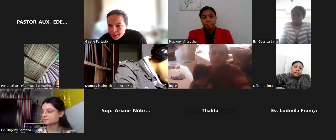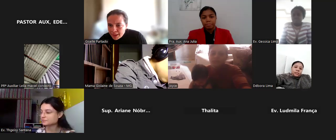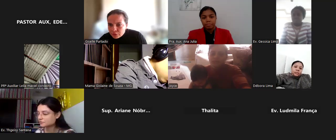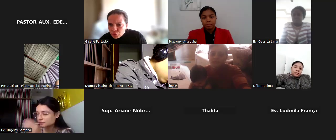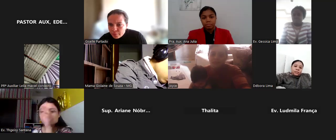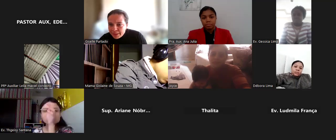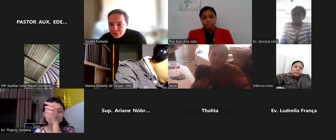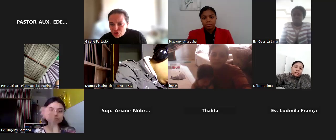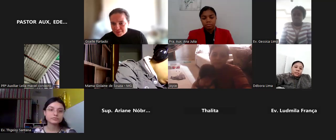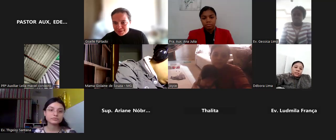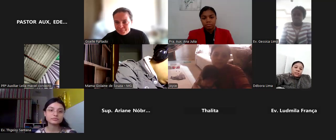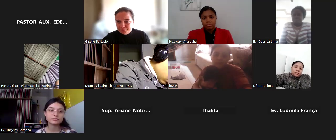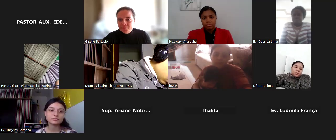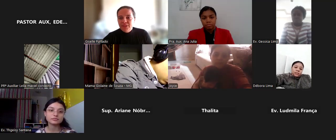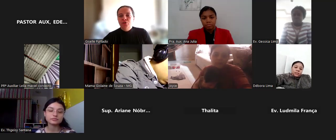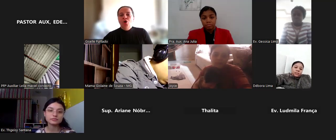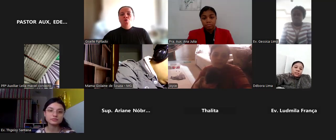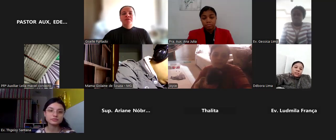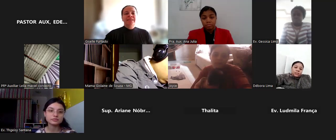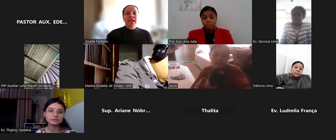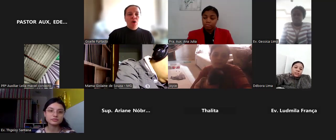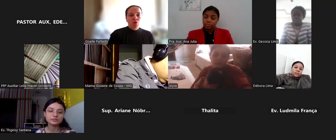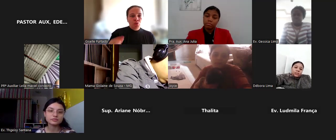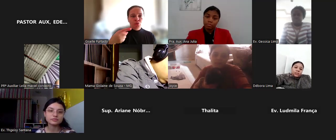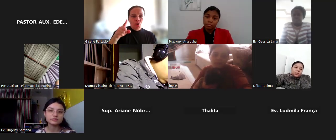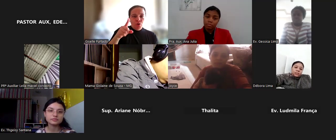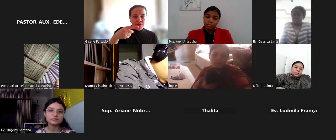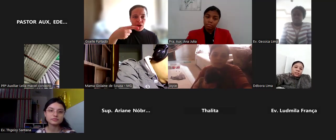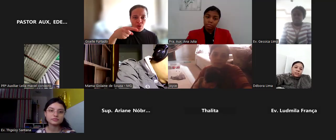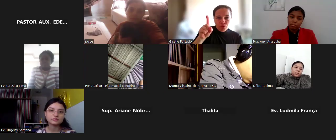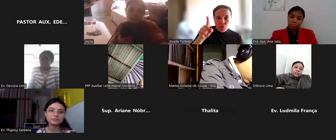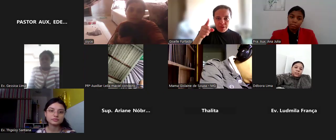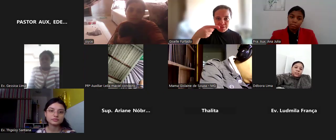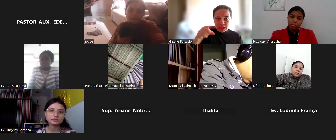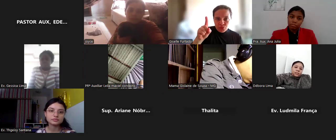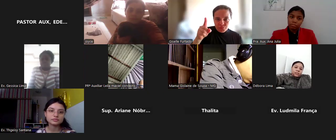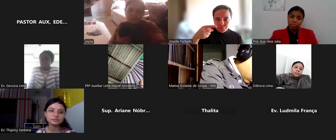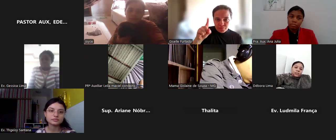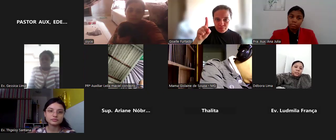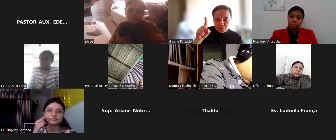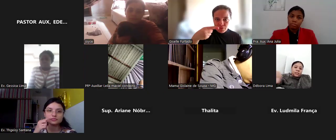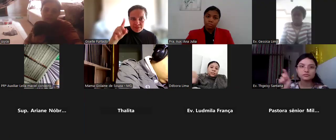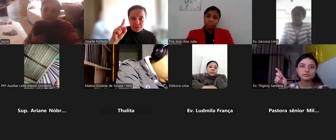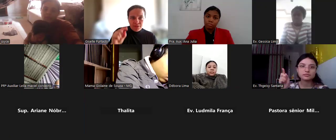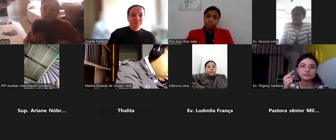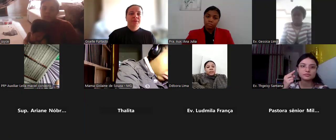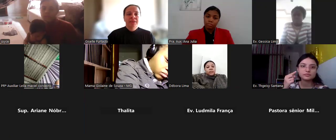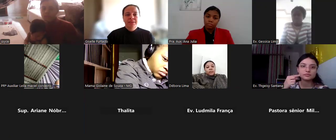Ah, do nome Letícia. Isso. O sinal agudo. O sinal agudo é um risquinho. É um risquinho.